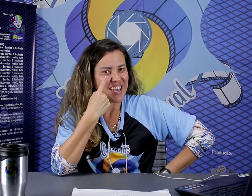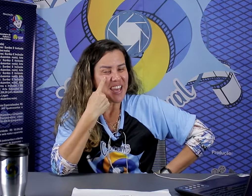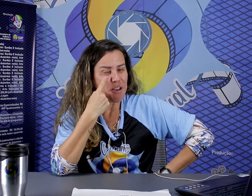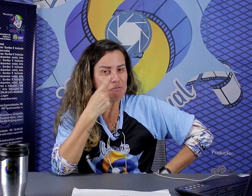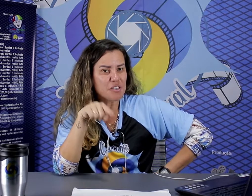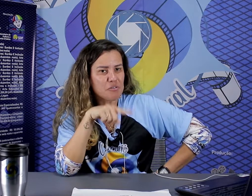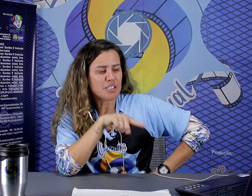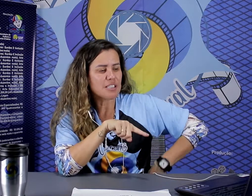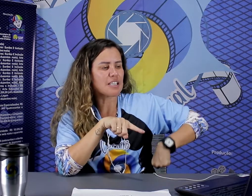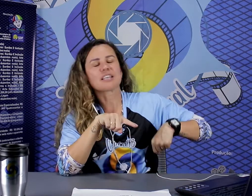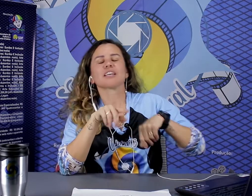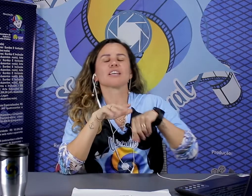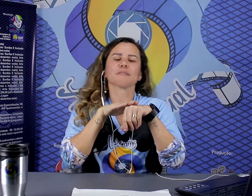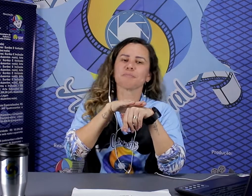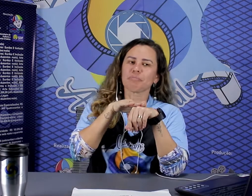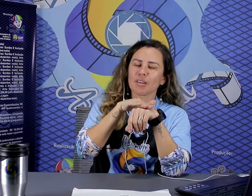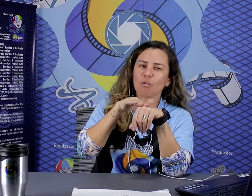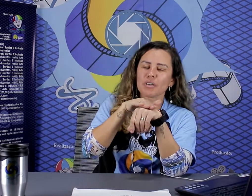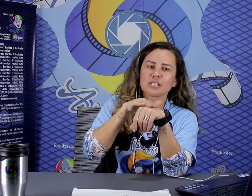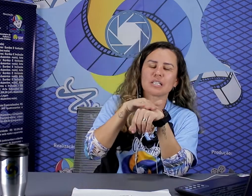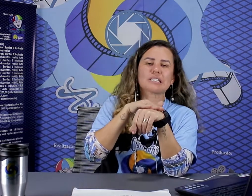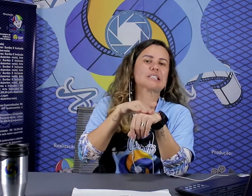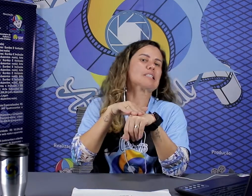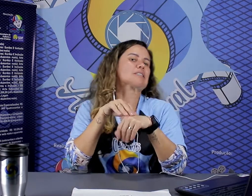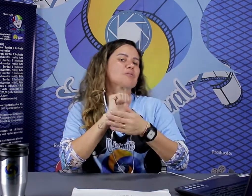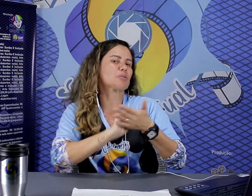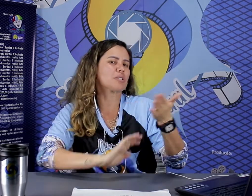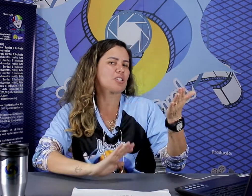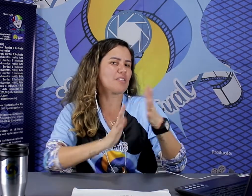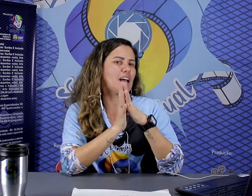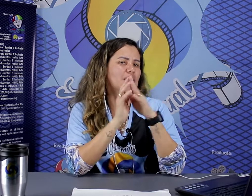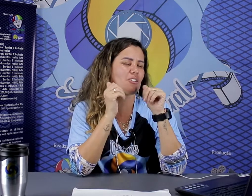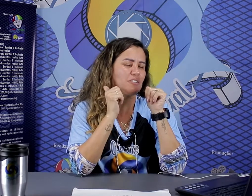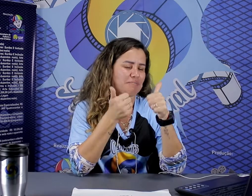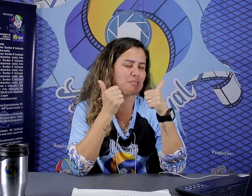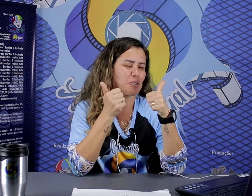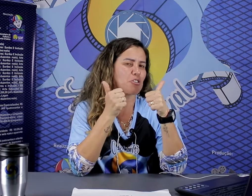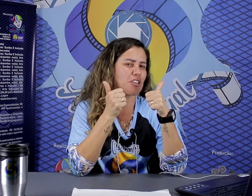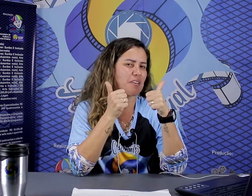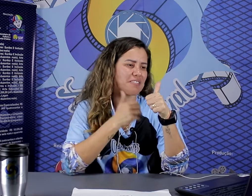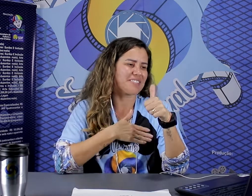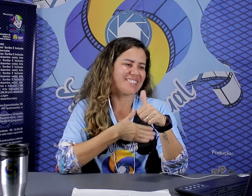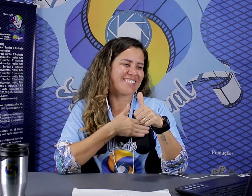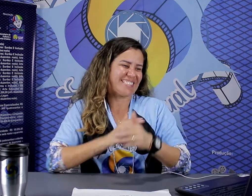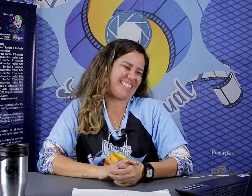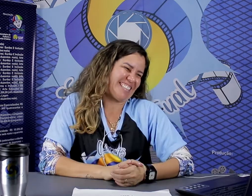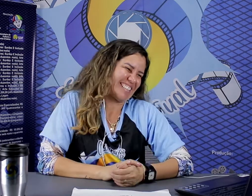Eu vi vocês aqui conversando sobre as atividades, ó. Gostei.